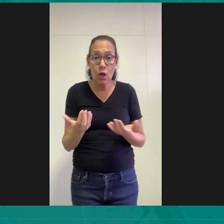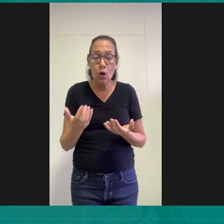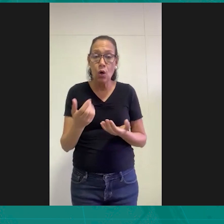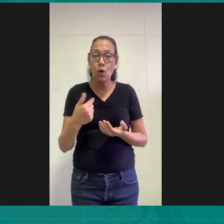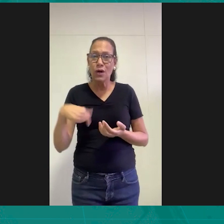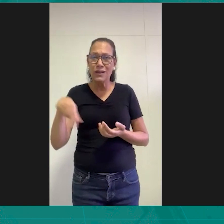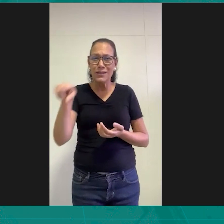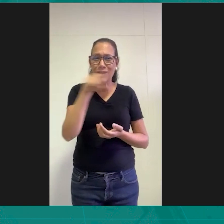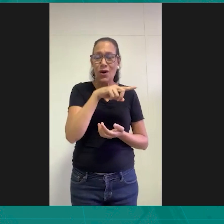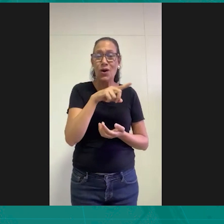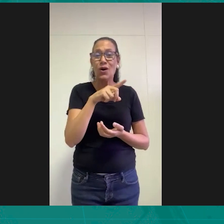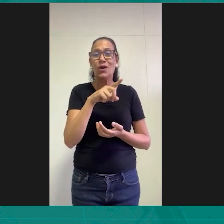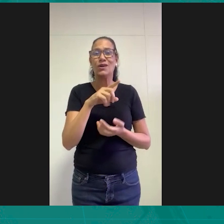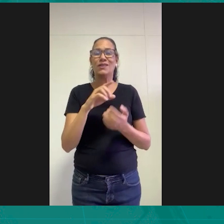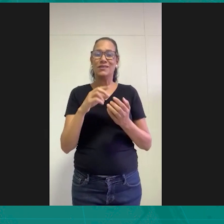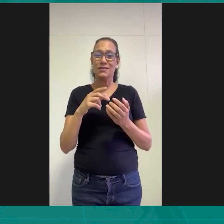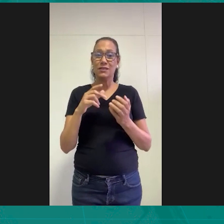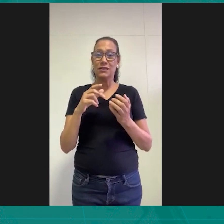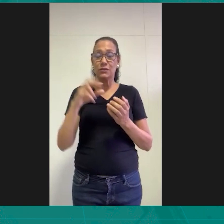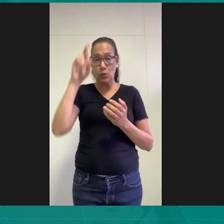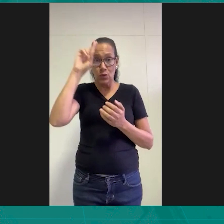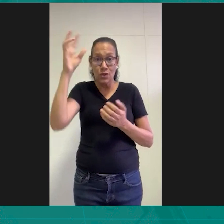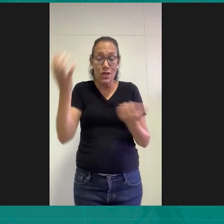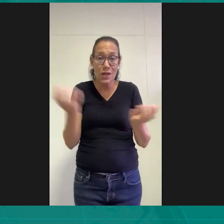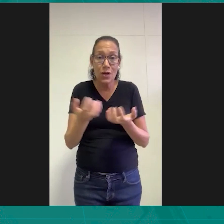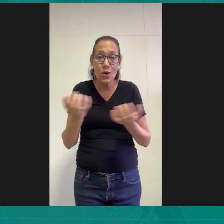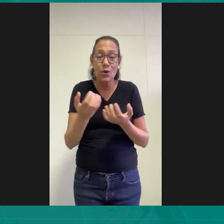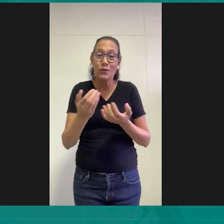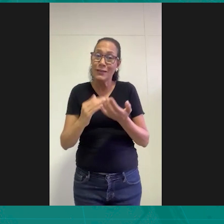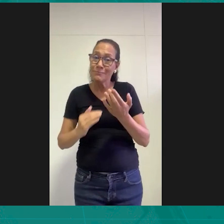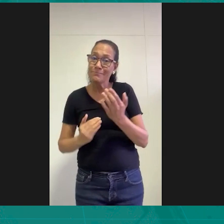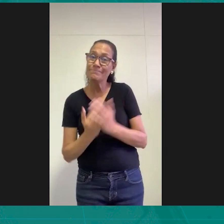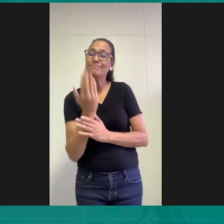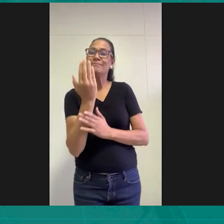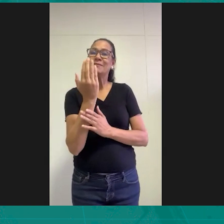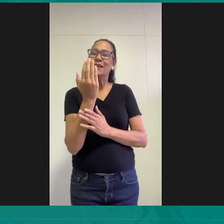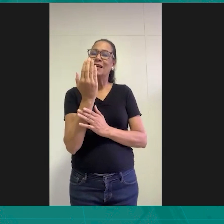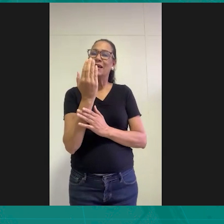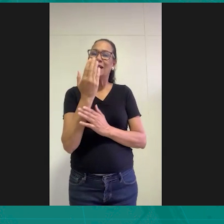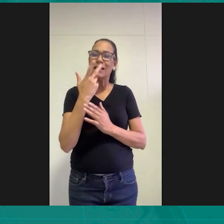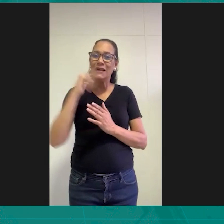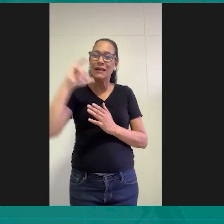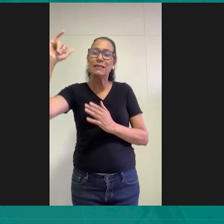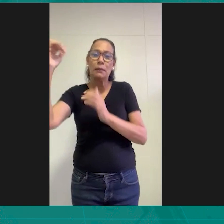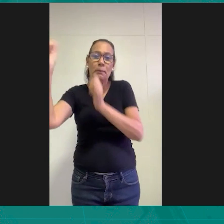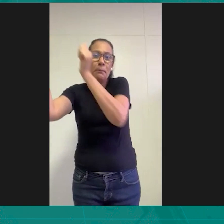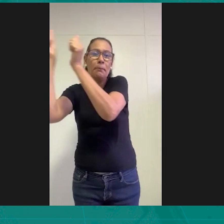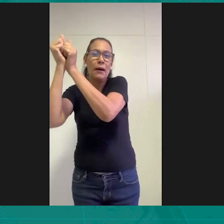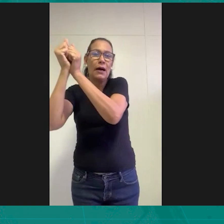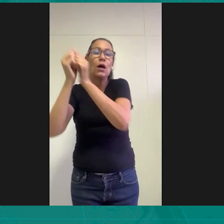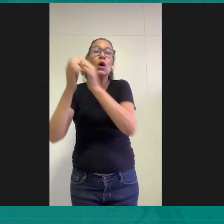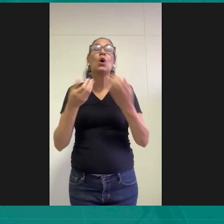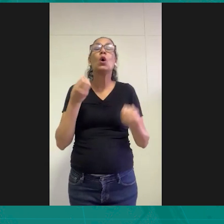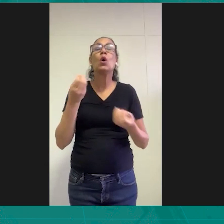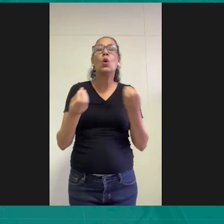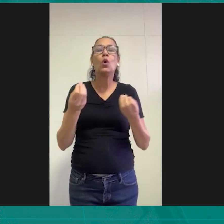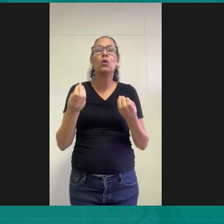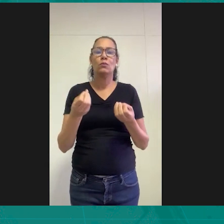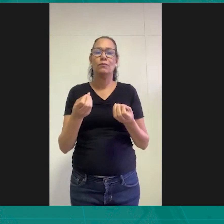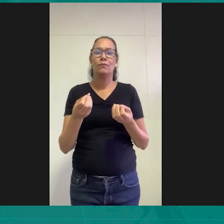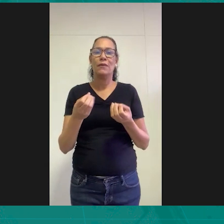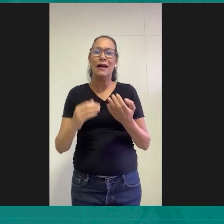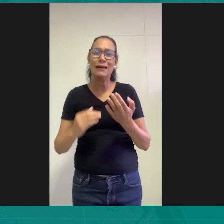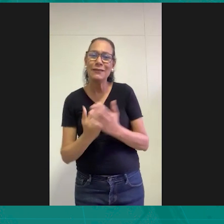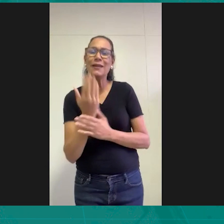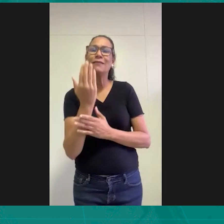Ó Senhor Jesus. Então, irmãos, como o verbo, capítulo 1 de João